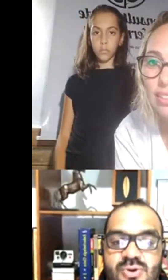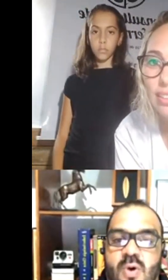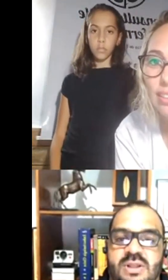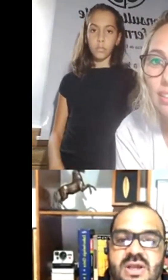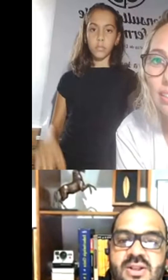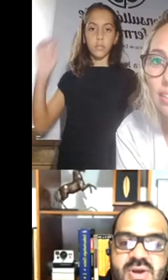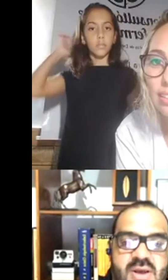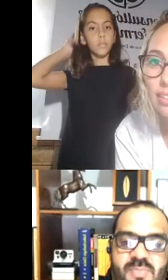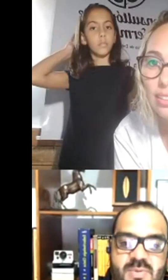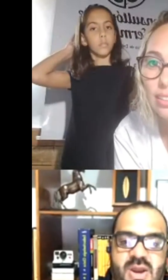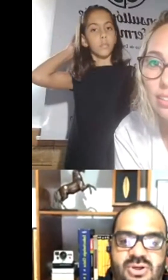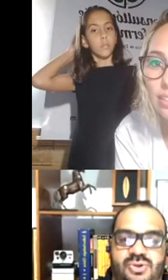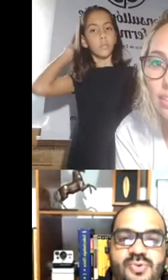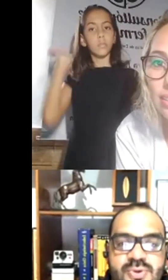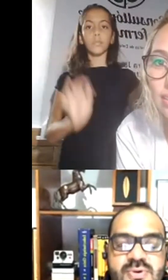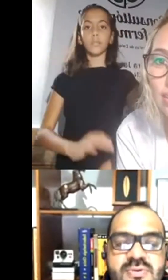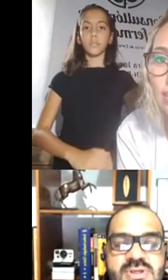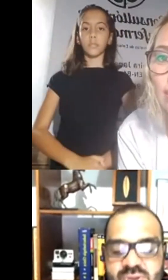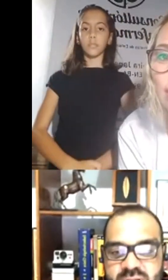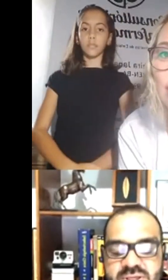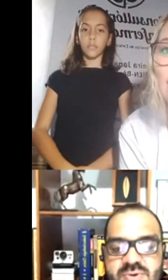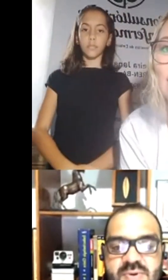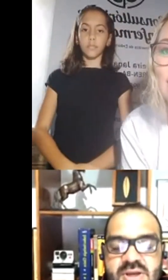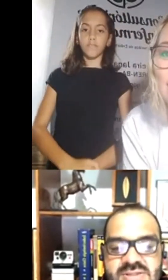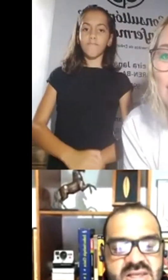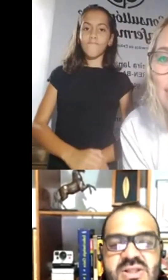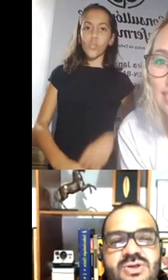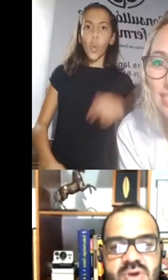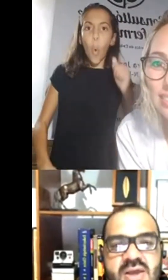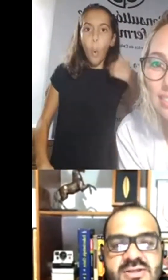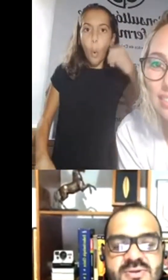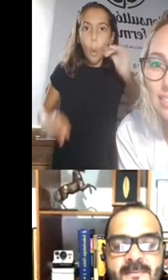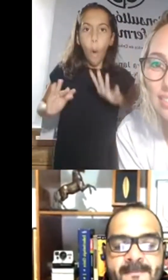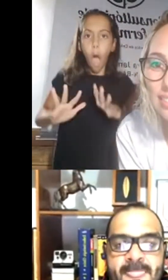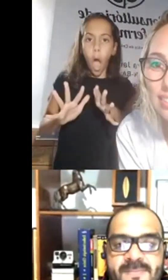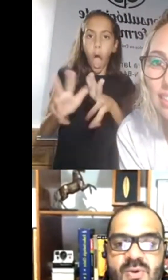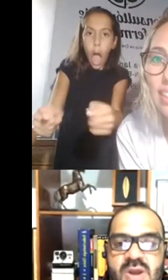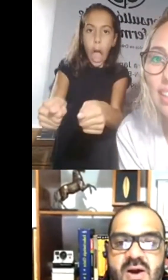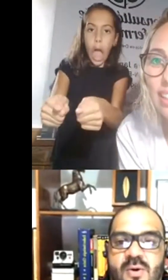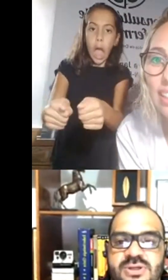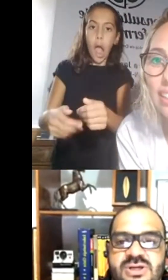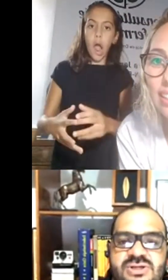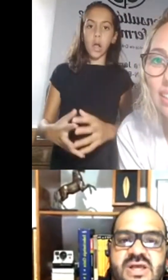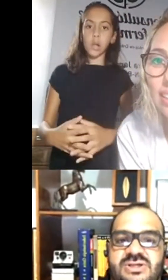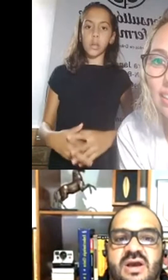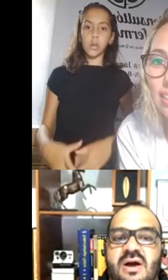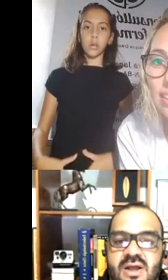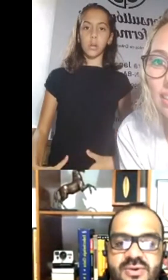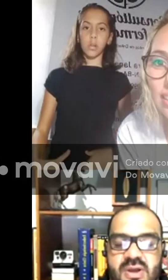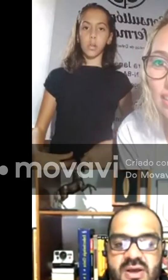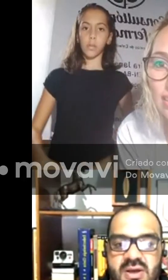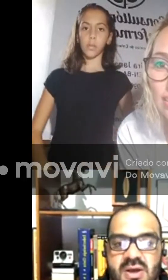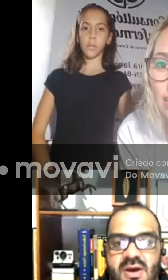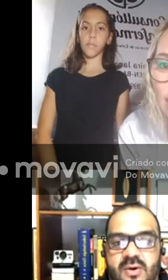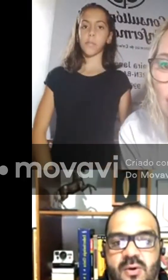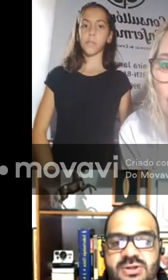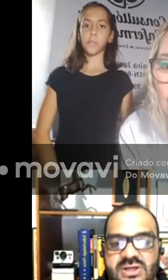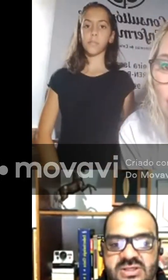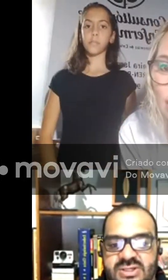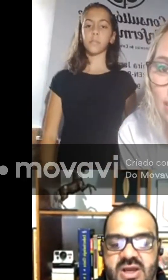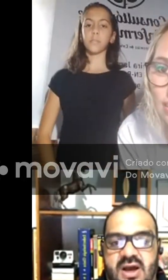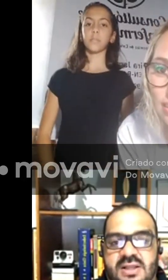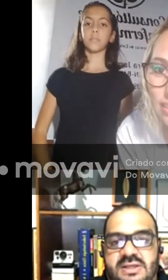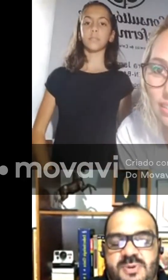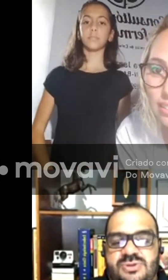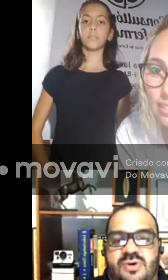só não estou aguentando, eu queria, primeiro de tudo, um ansiolítico. Você entende o que é isso? Então, onde a gente está chegando, né? Onde a gente